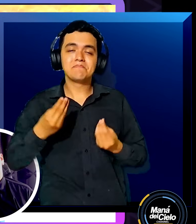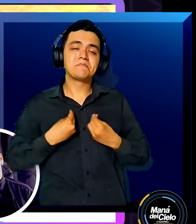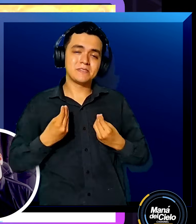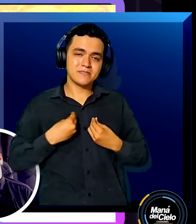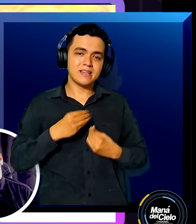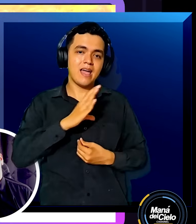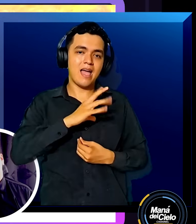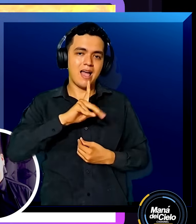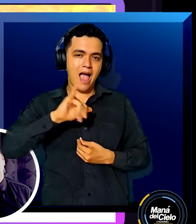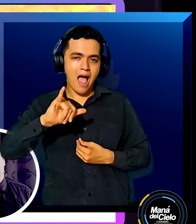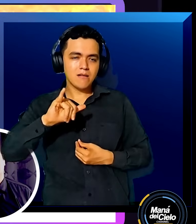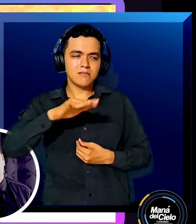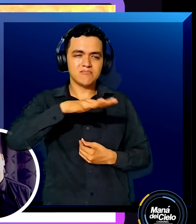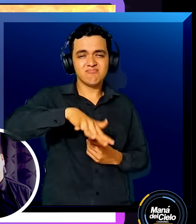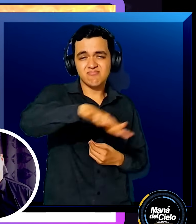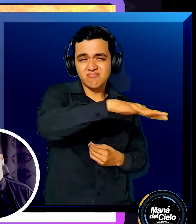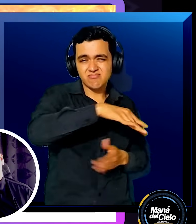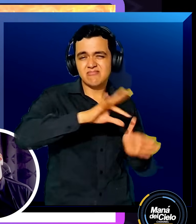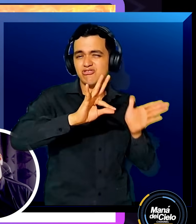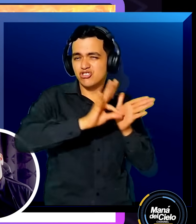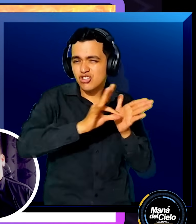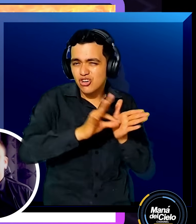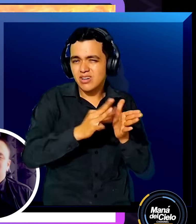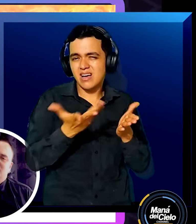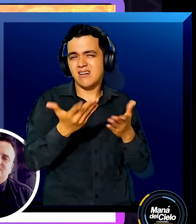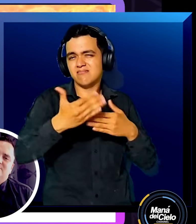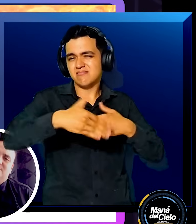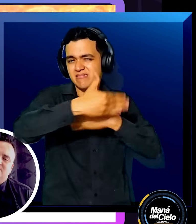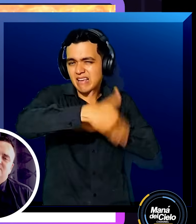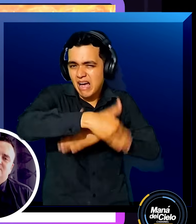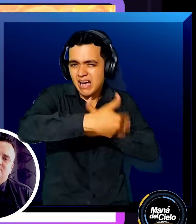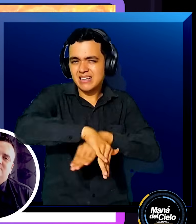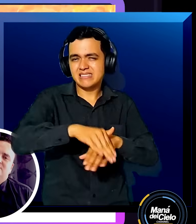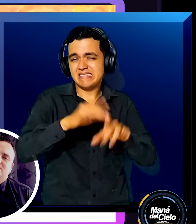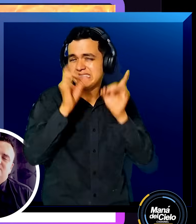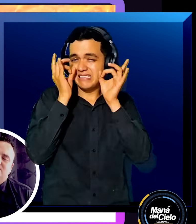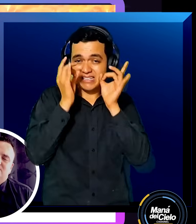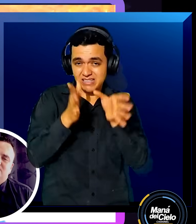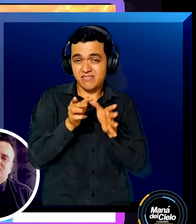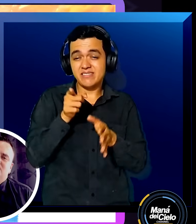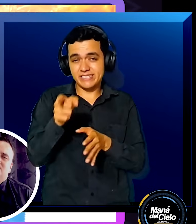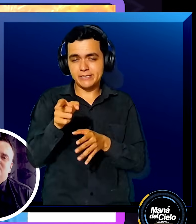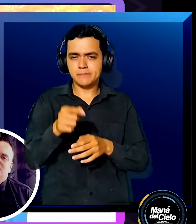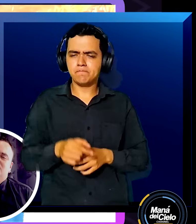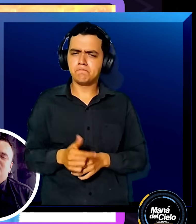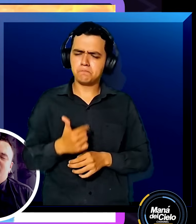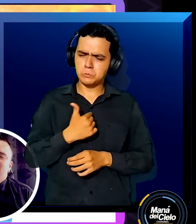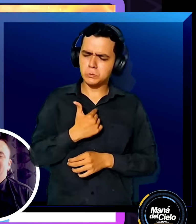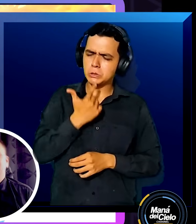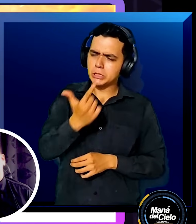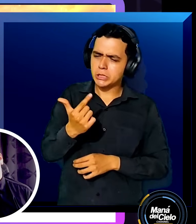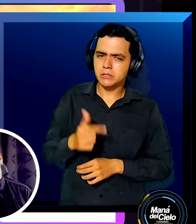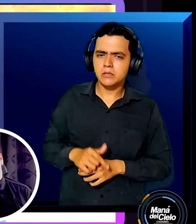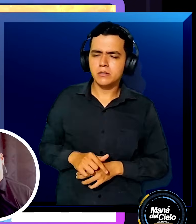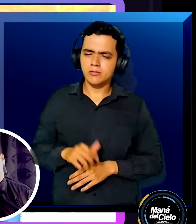Nadie daba razón por ella. Y yo me iba a las madrugadas al templo, porque vivíamos en la casa